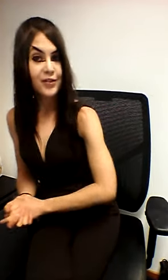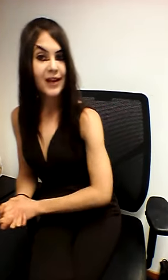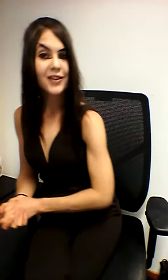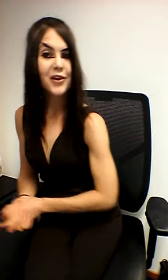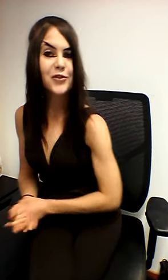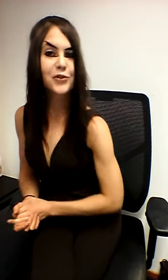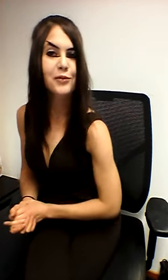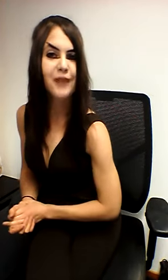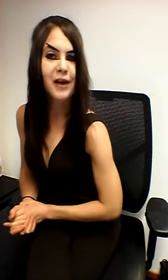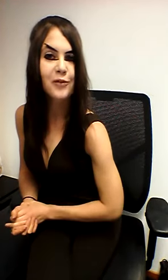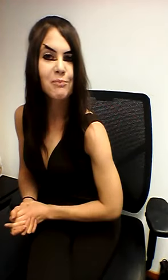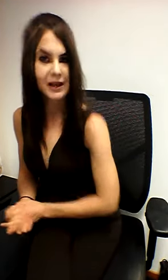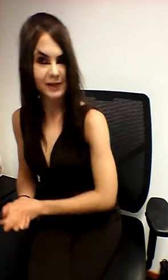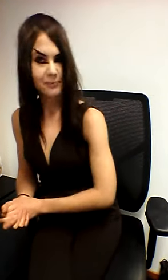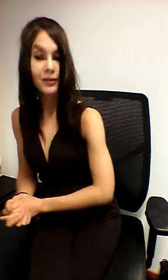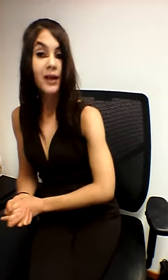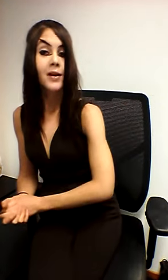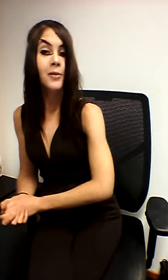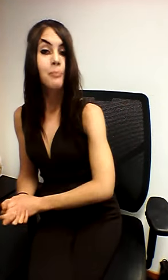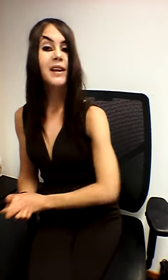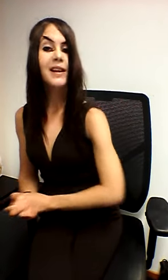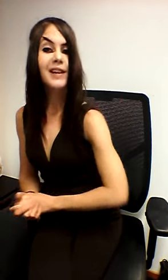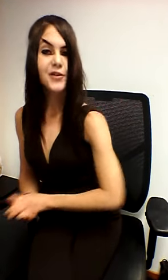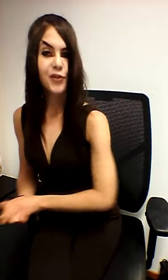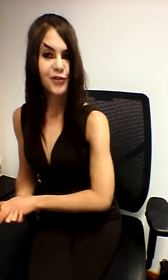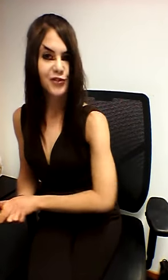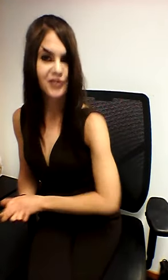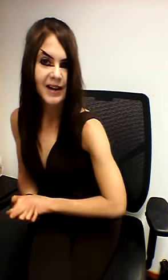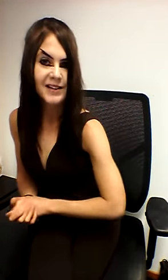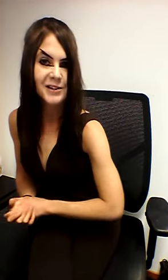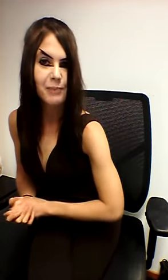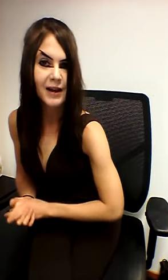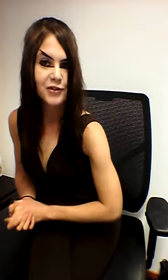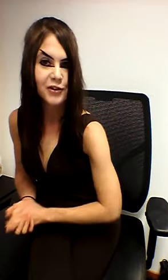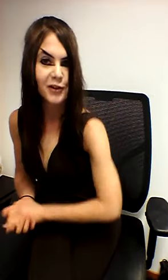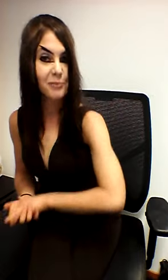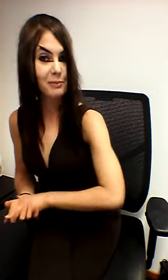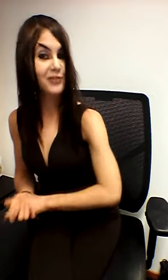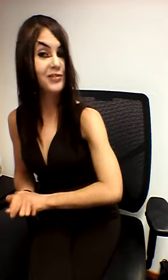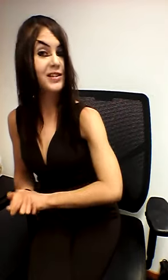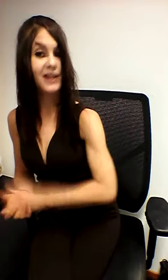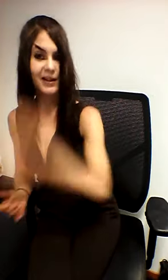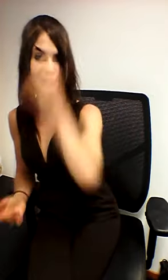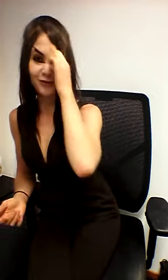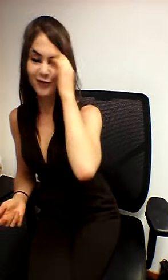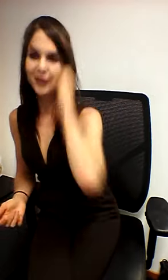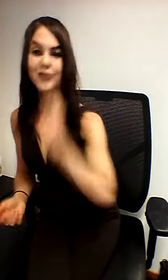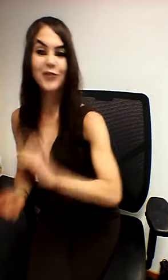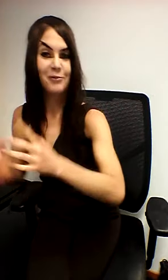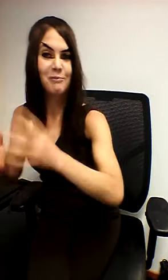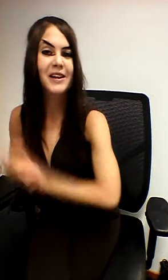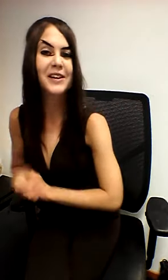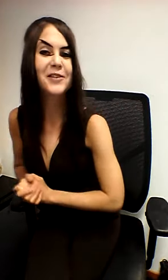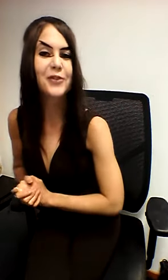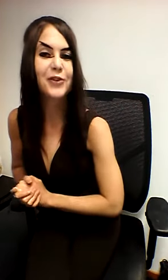Vandaag een antwoord op de vraag van Mieke. Mieke is al een tijdje bezig met een dieet, want Mieke wil